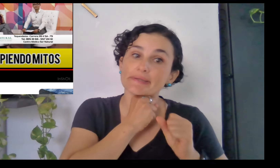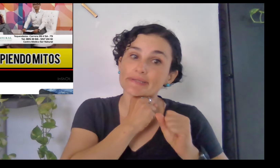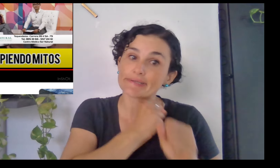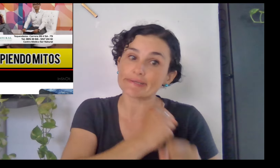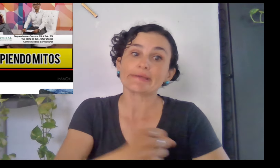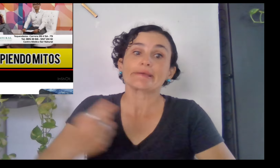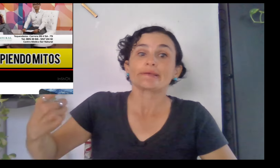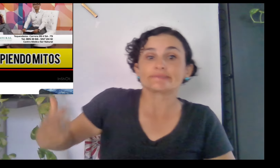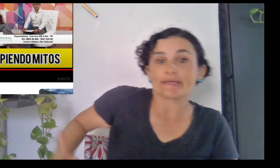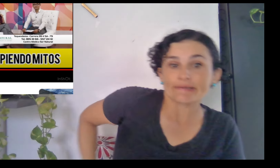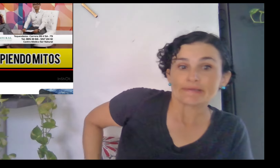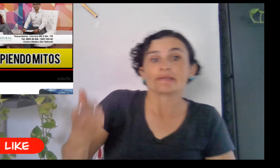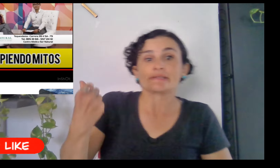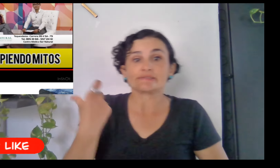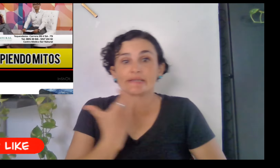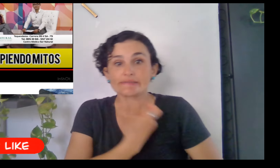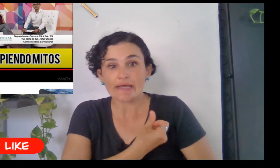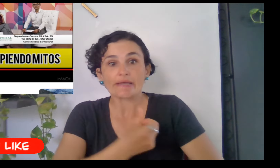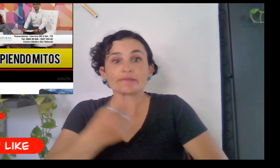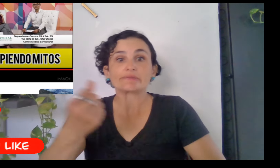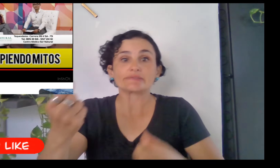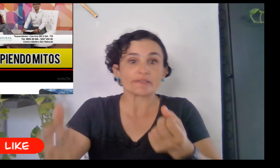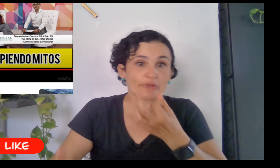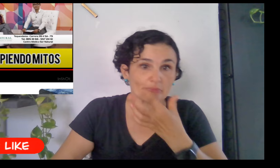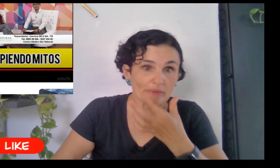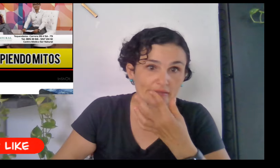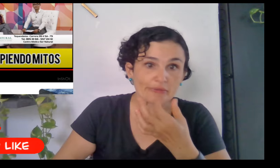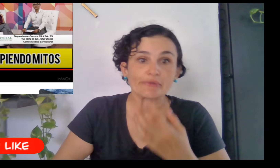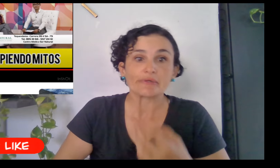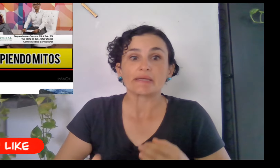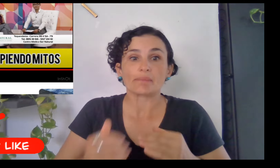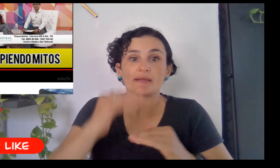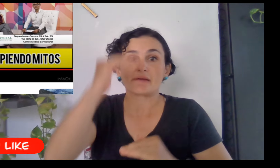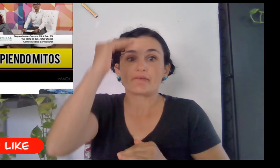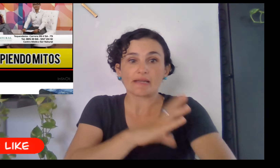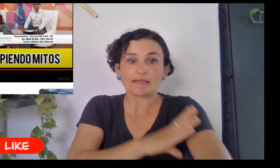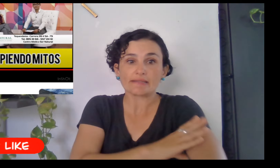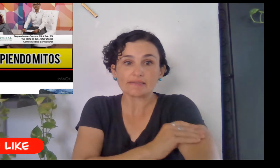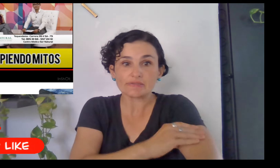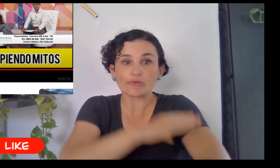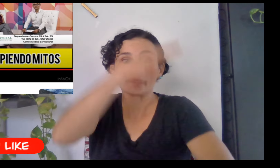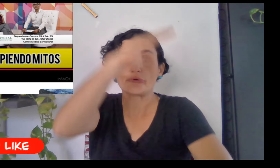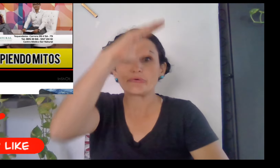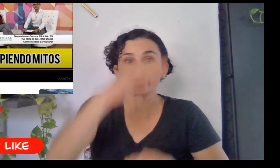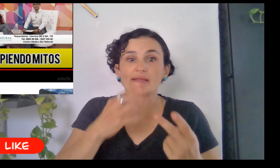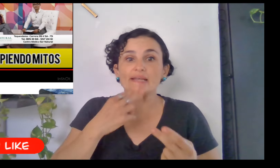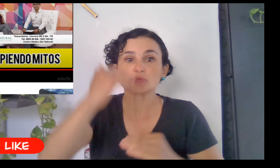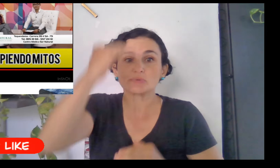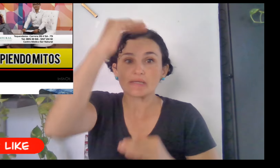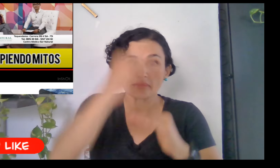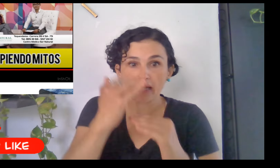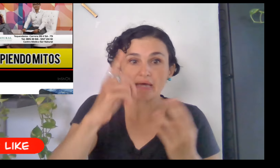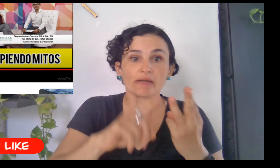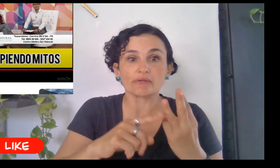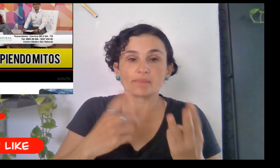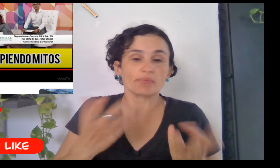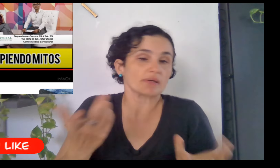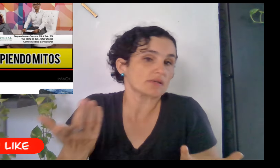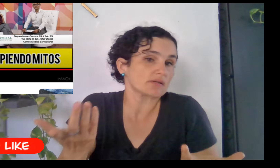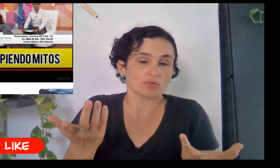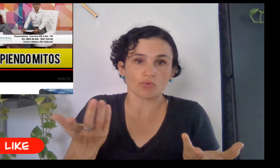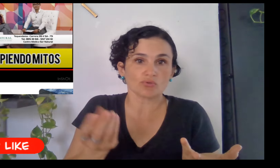estar inyectándose, tomando, que para bajar la tensión, que para el azúcar bajarlo, que no, si